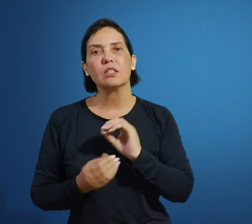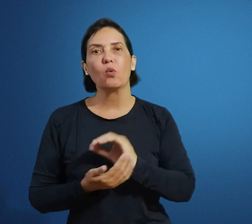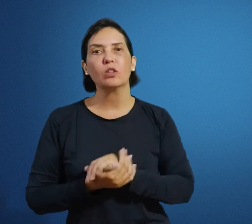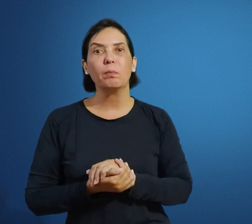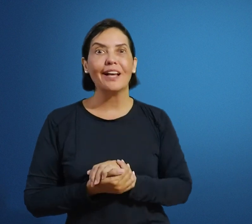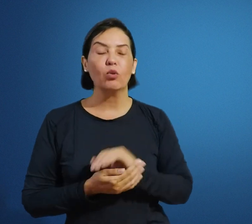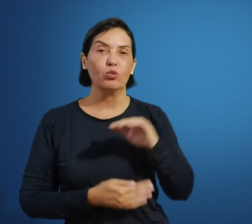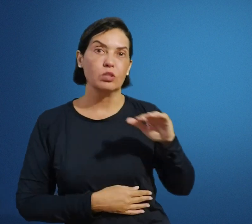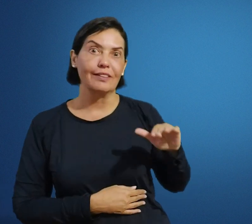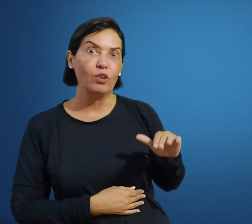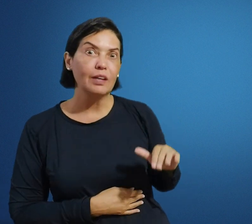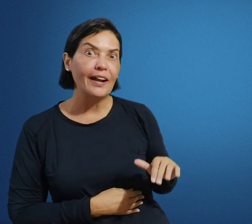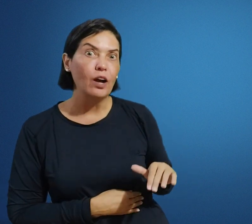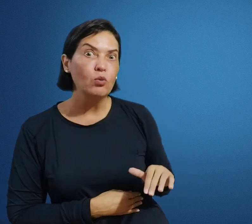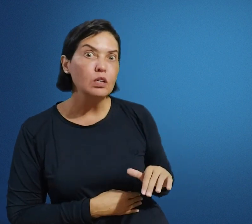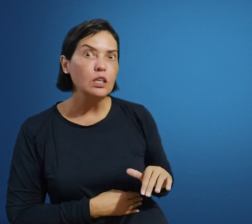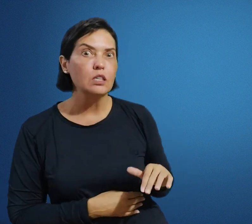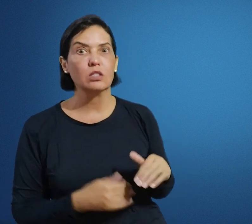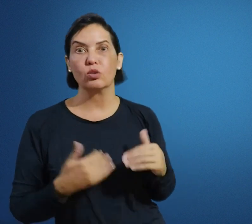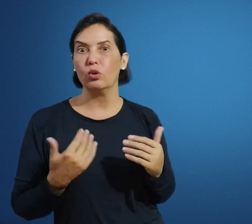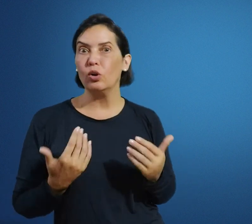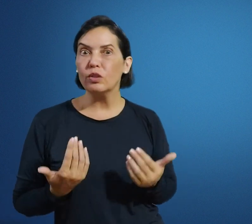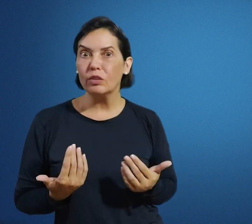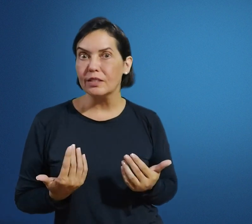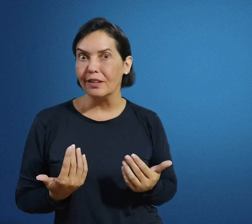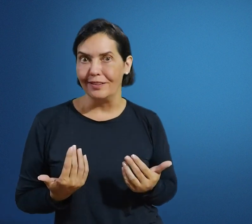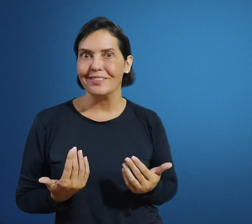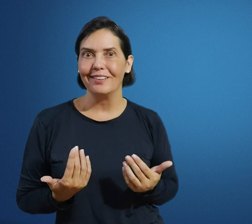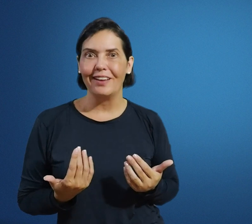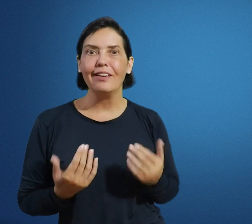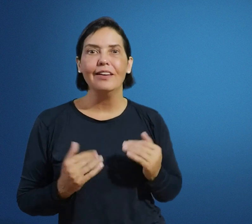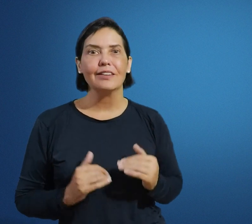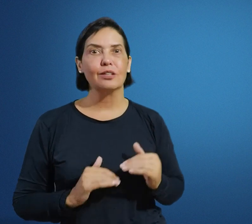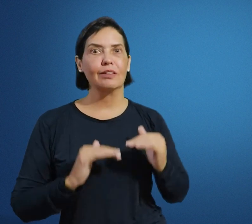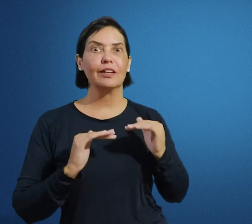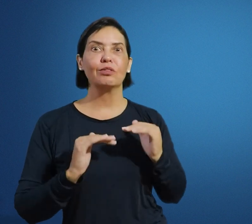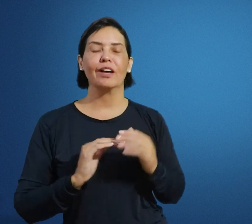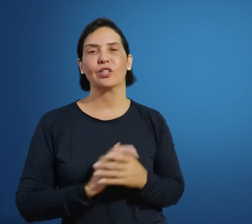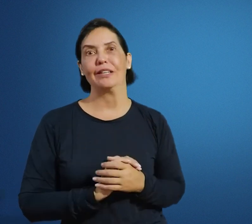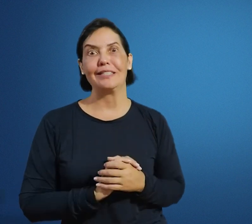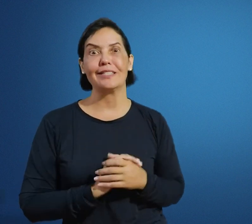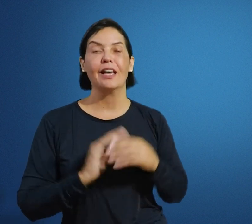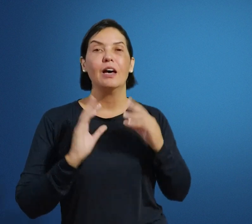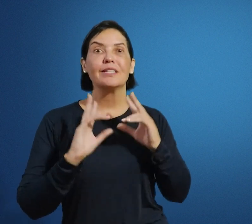vocês, enquanto pedagogos, que vão trabalhar com crianças ou adolescentes, né, que estão entrando em fase de adolescência,